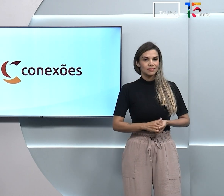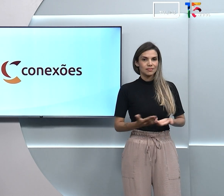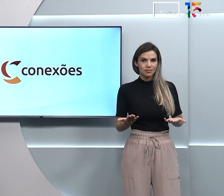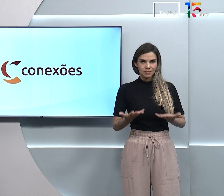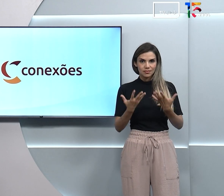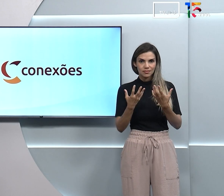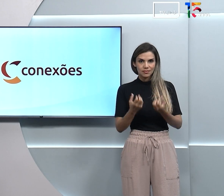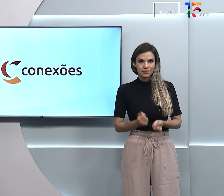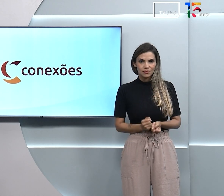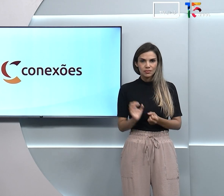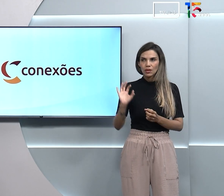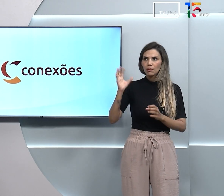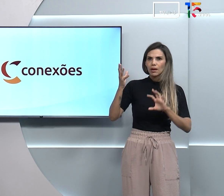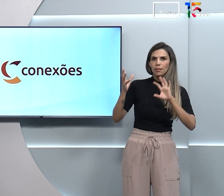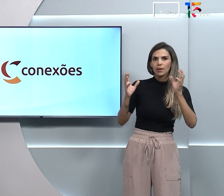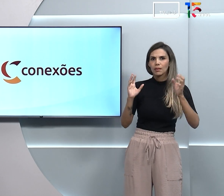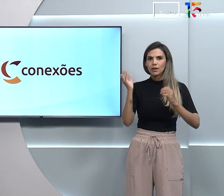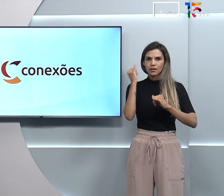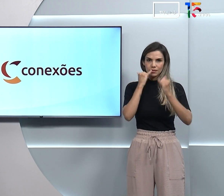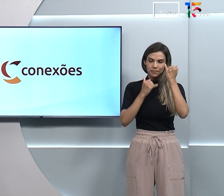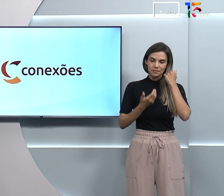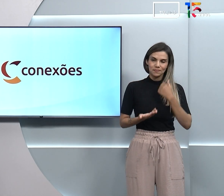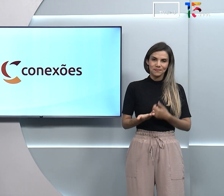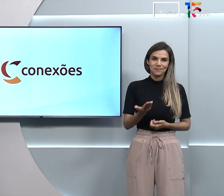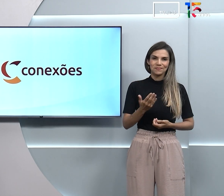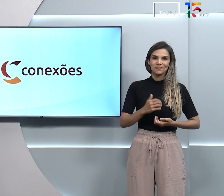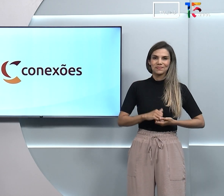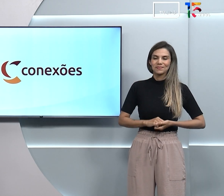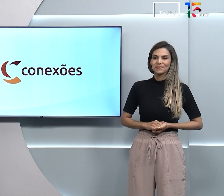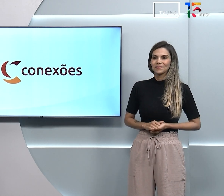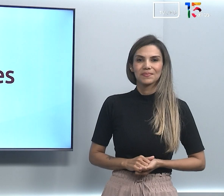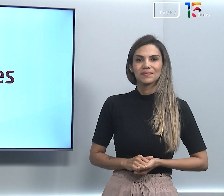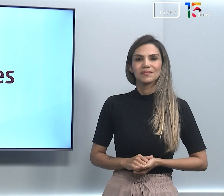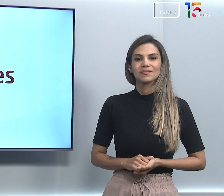Vamos começar o nosso giro de notícias?